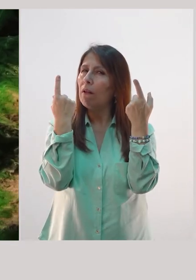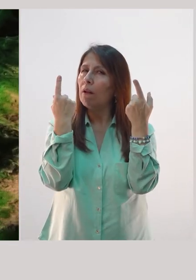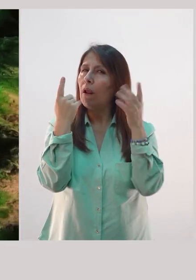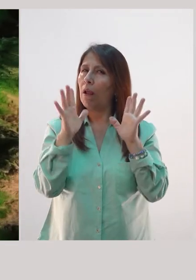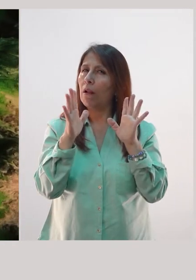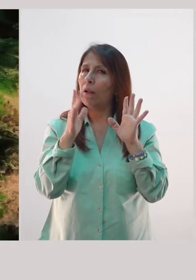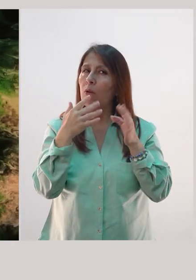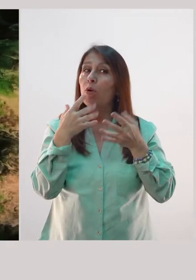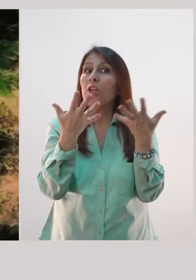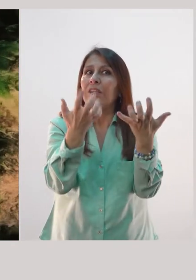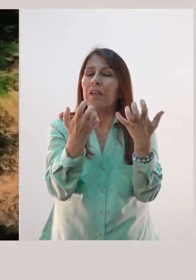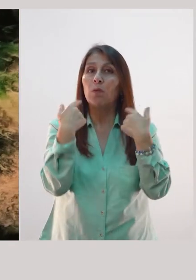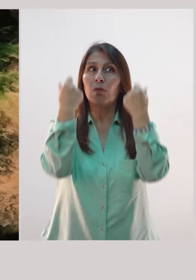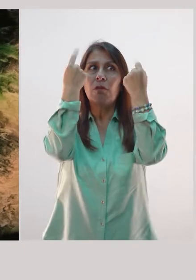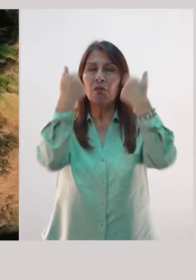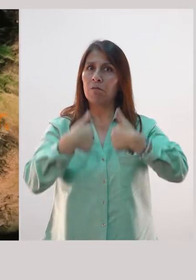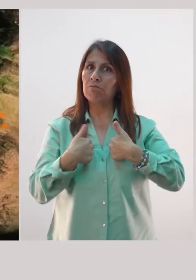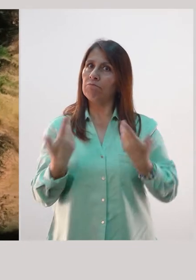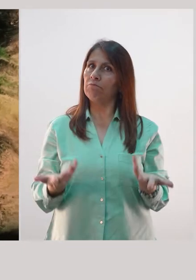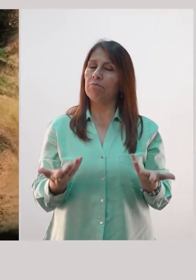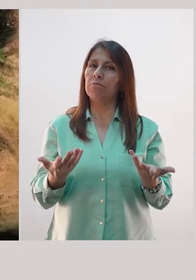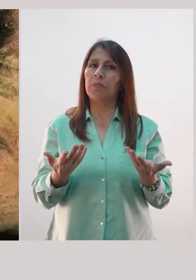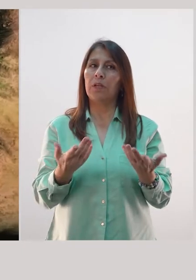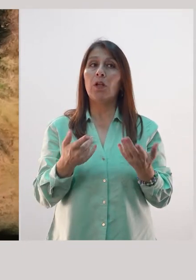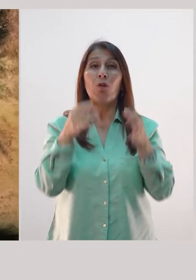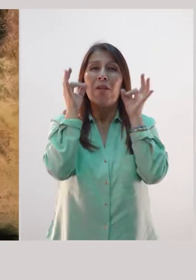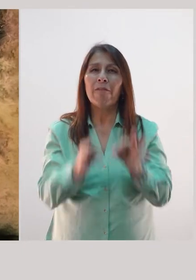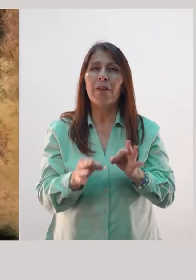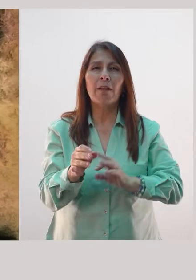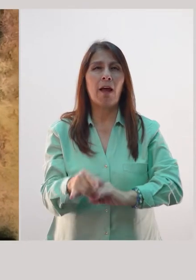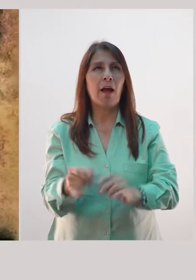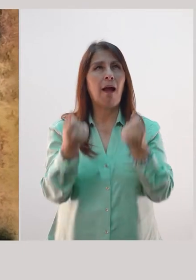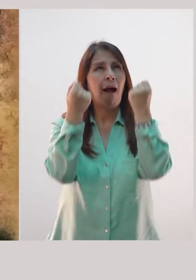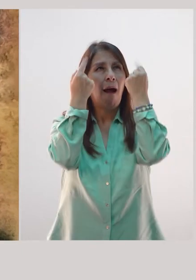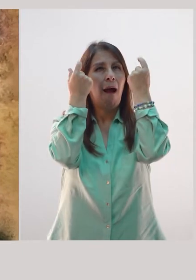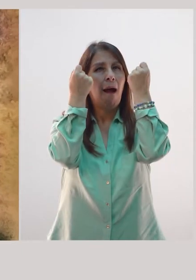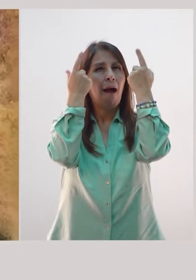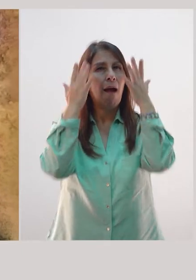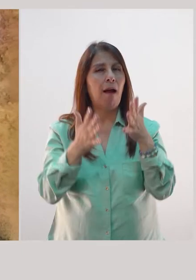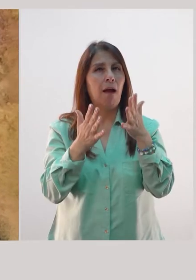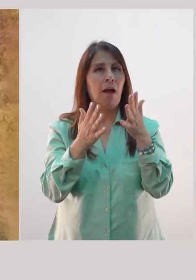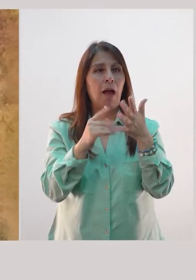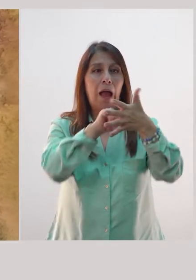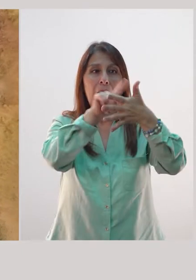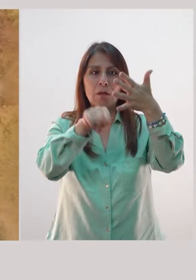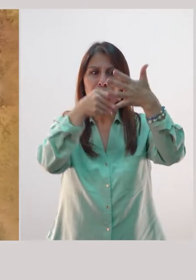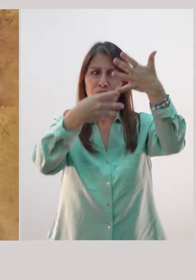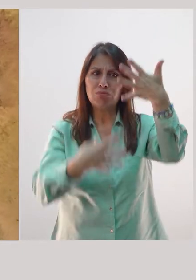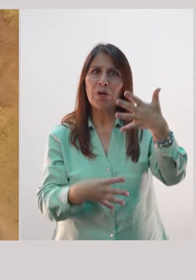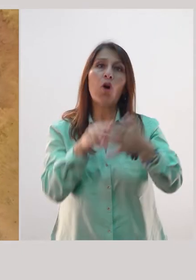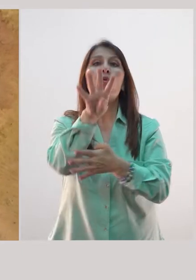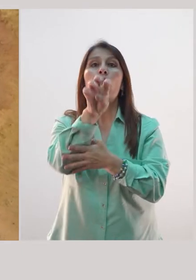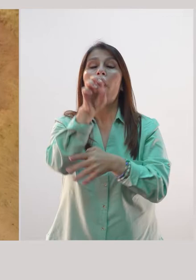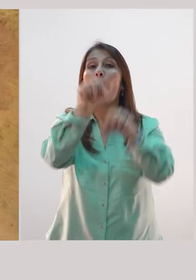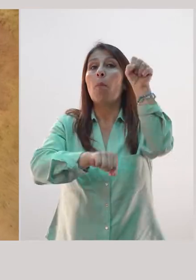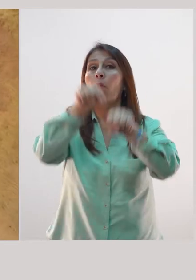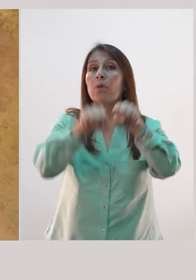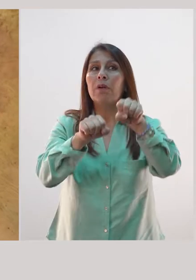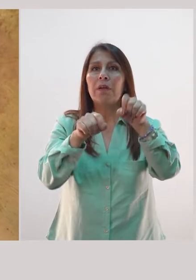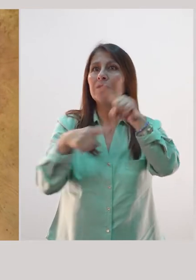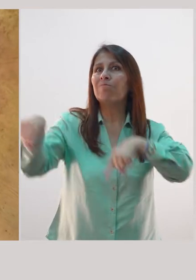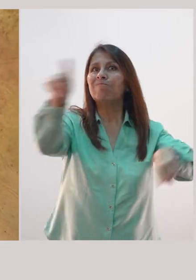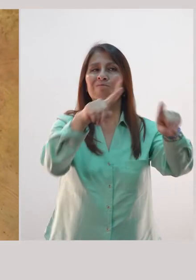quieres entender y lo que entiendes, existen 9 posibilidades de no entendernos. Y eso